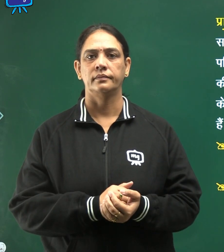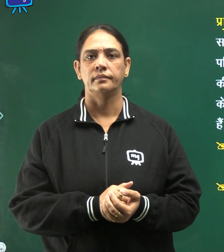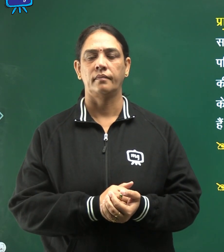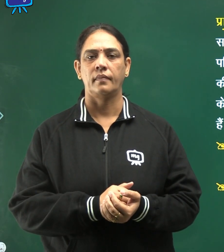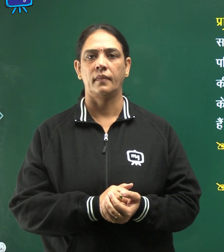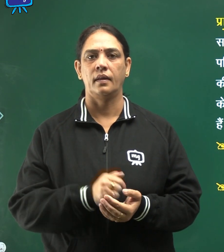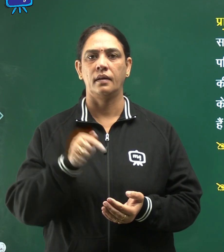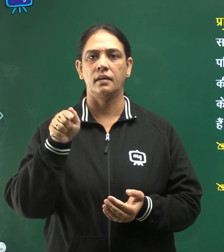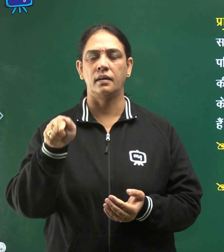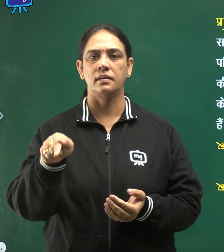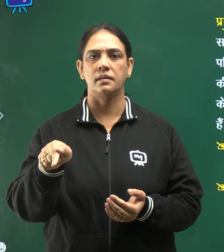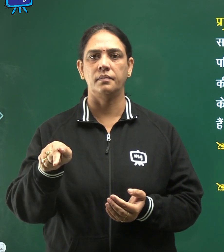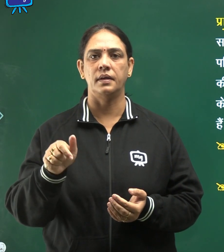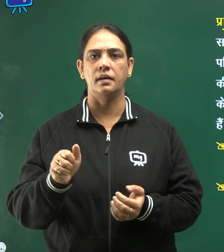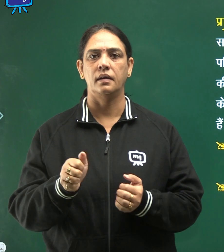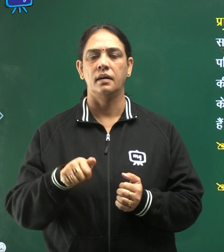किसी भी घटना से